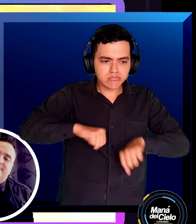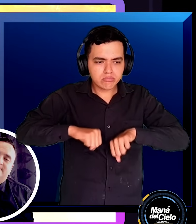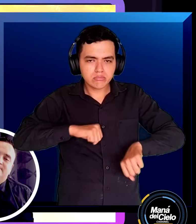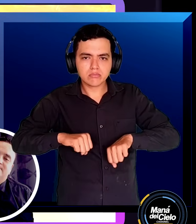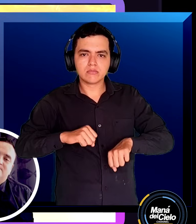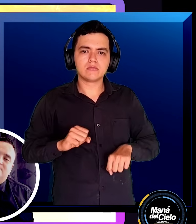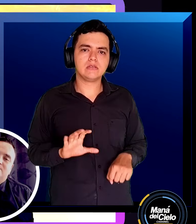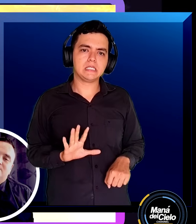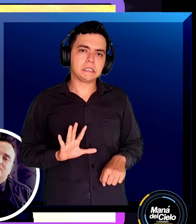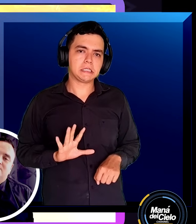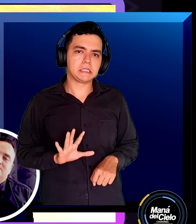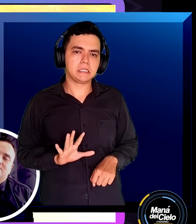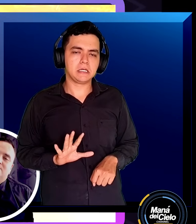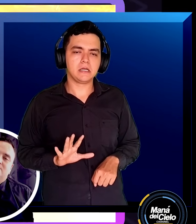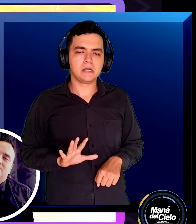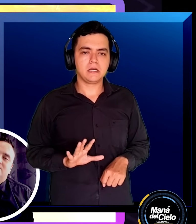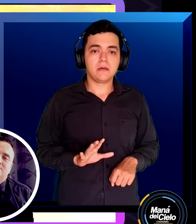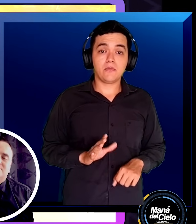Aleluya.